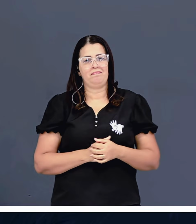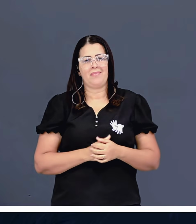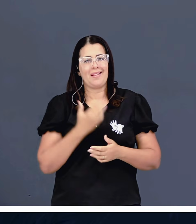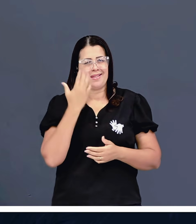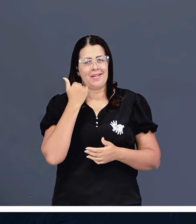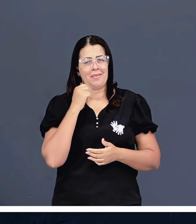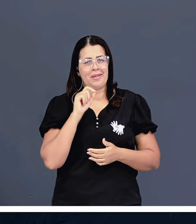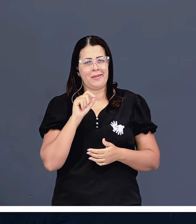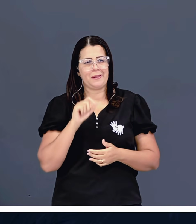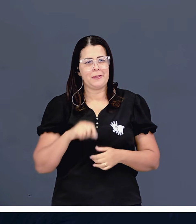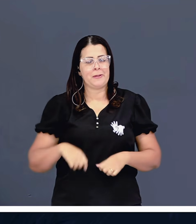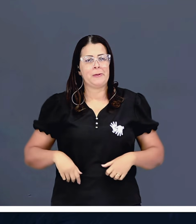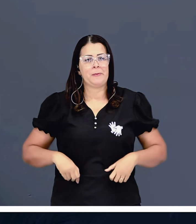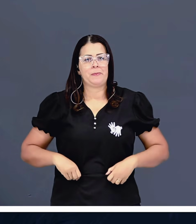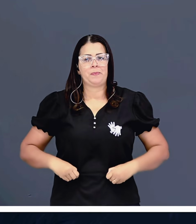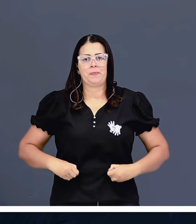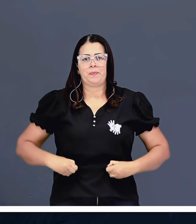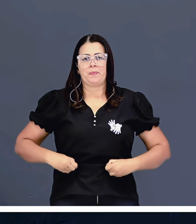Sabia disso?